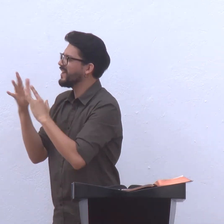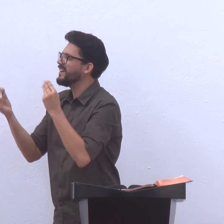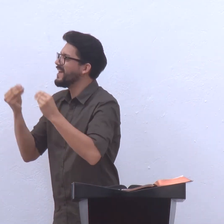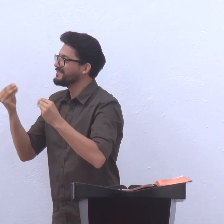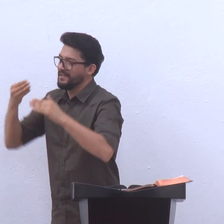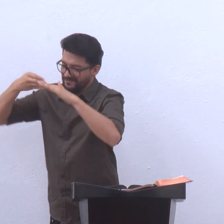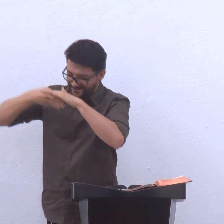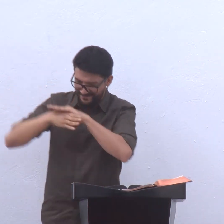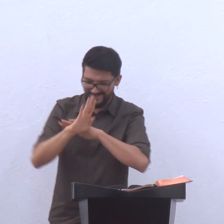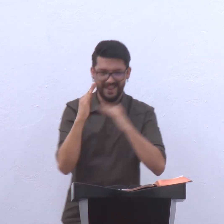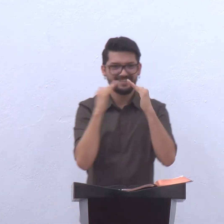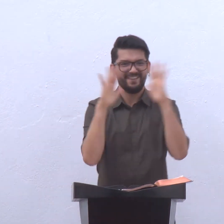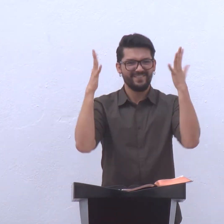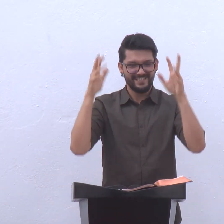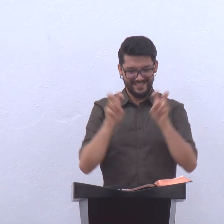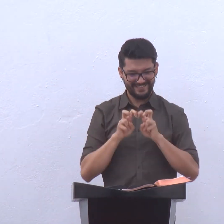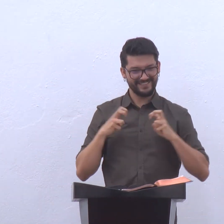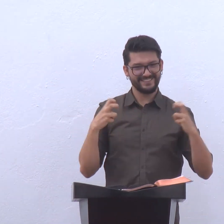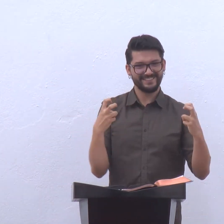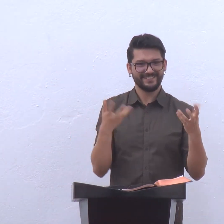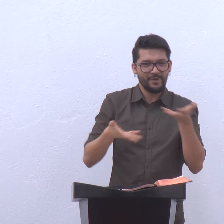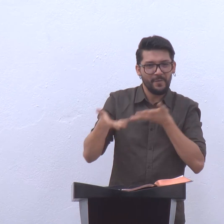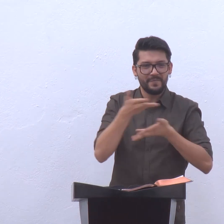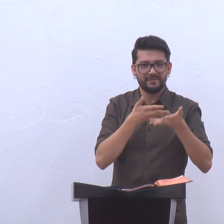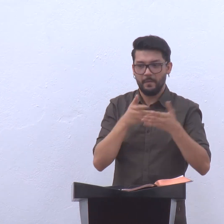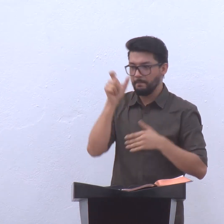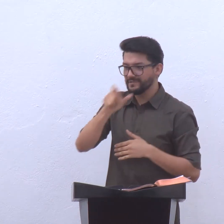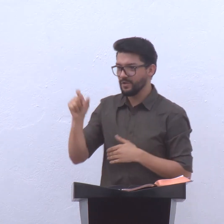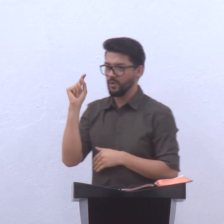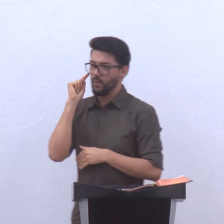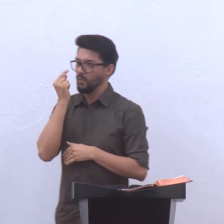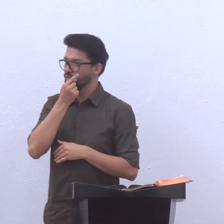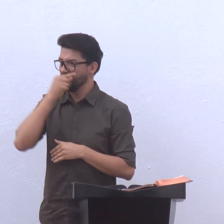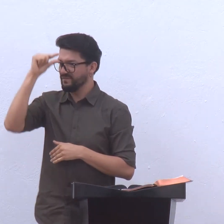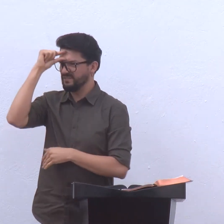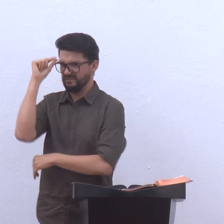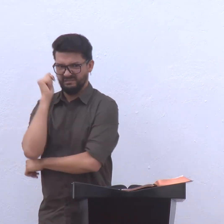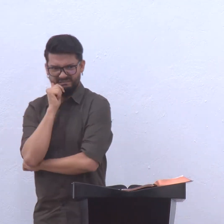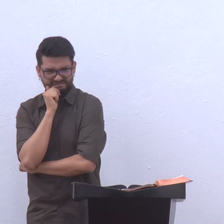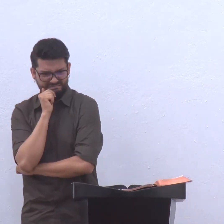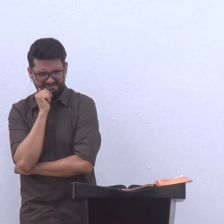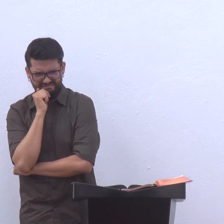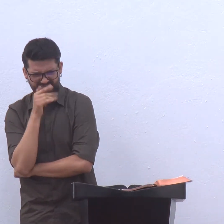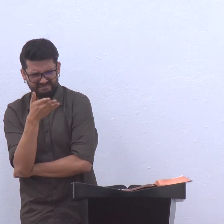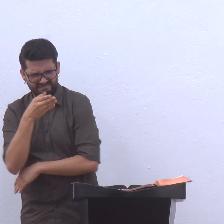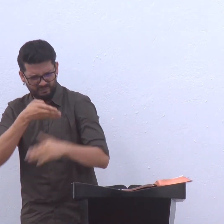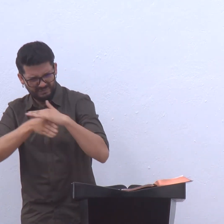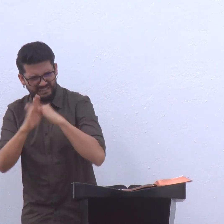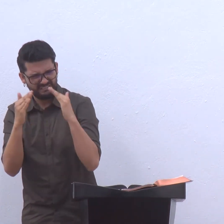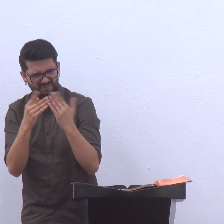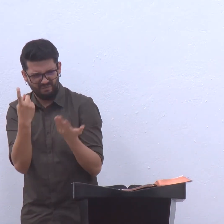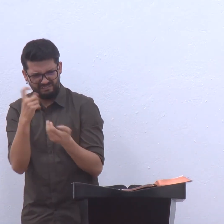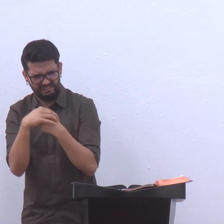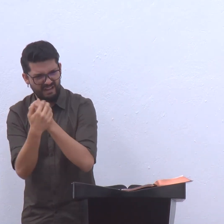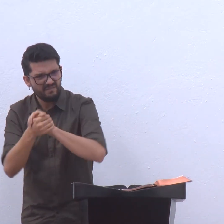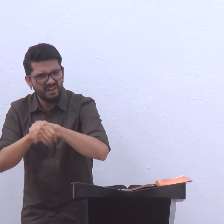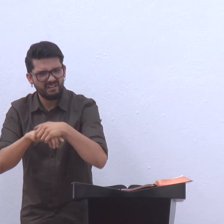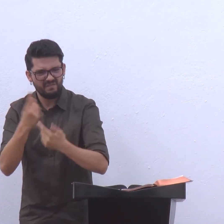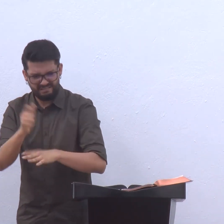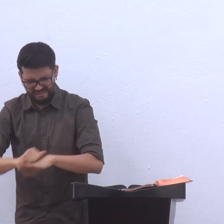¿Recuerdan la historia con Jesús que entró a la casa y no se lavó las manos y compartió la mesa y los fariseos lo criticaban y lo